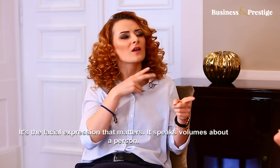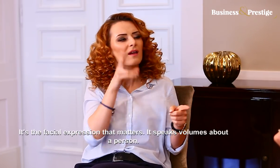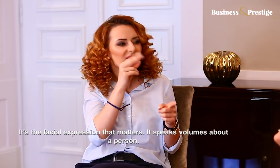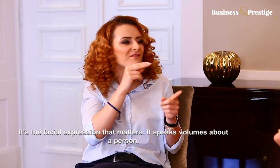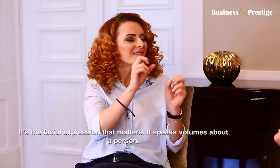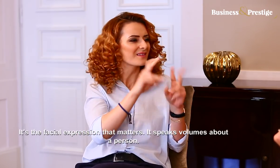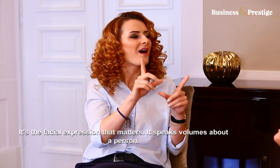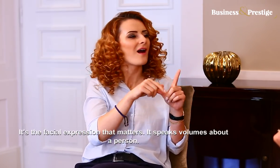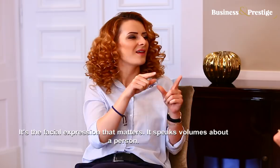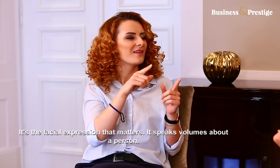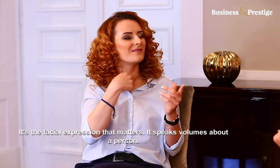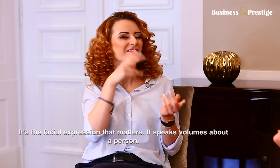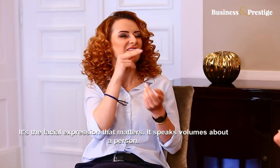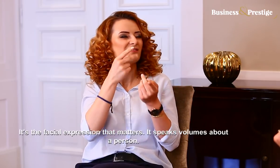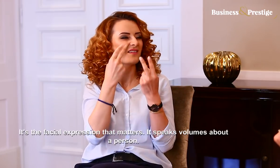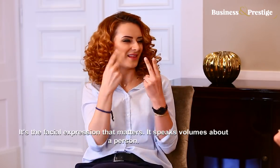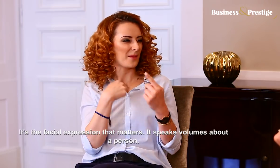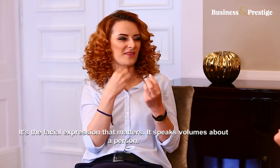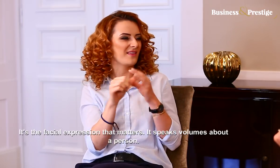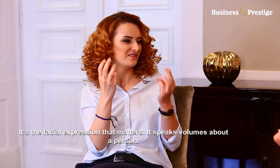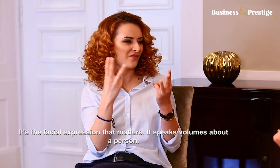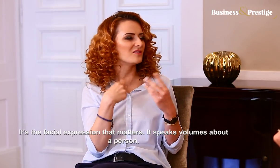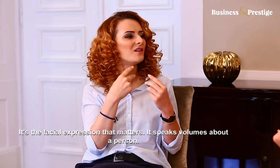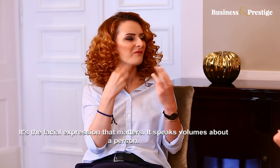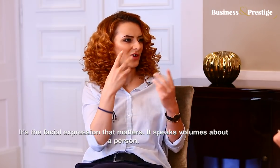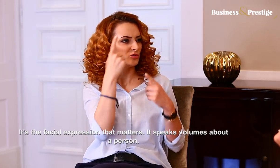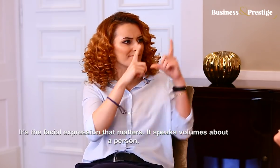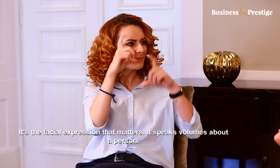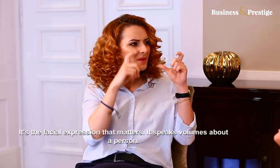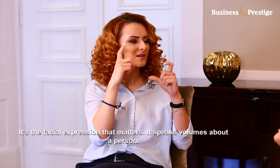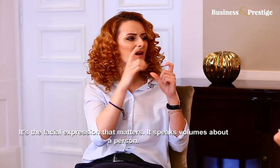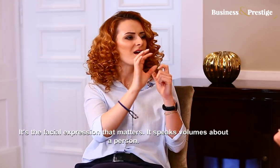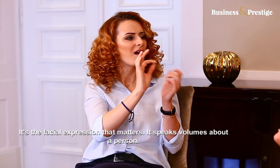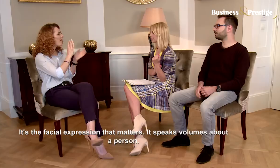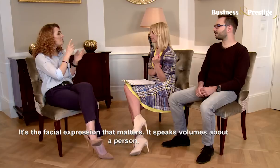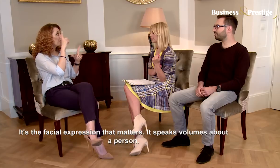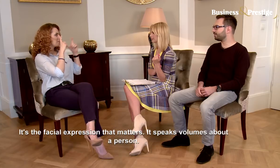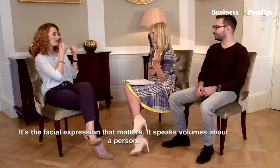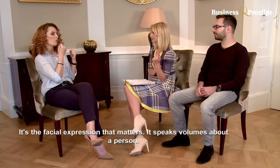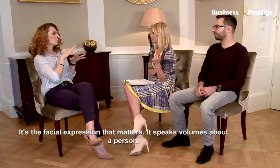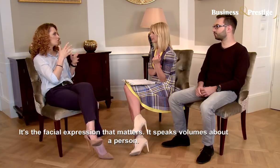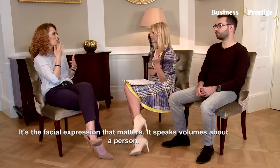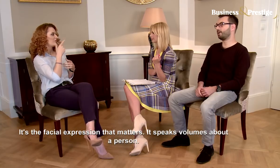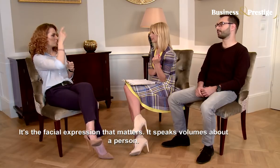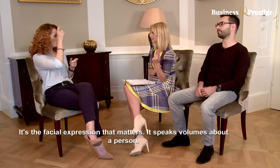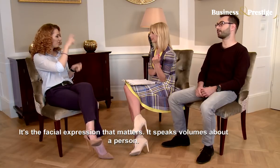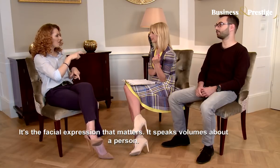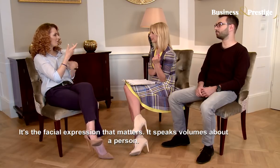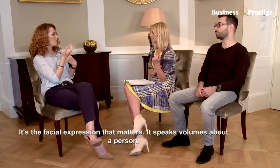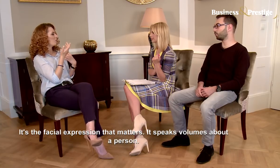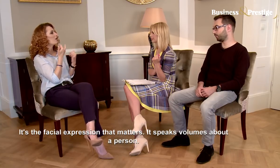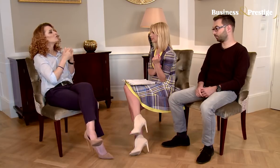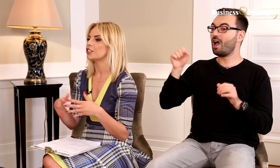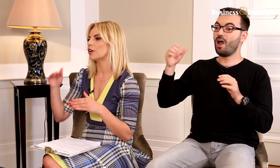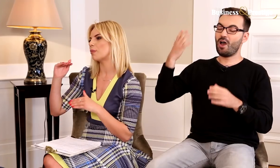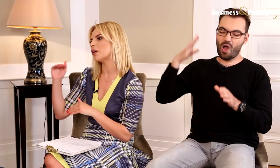Za bratami trochę cię słyszę, tak, i rozpoznaję jakby twoją mowę. Ale to dla mnie nie jest istotne. Ważne jest dla mnie to twoja mimika. To bardzo, bardzo wiele